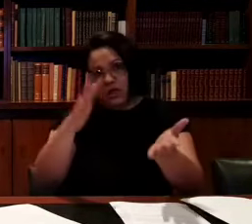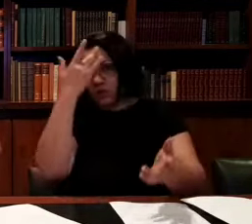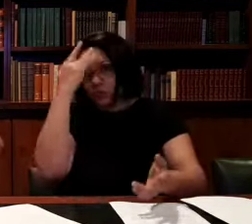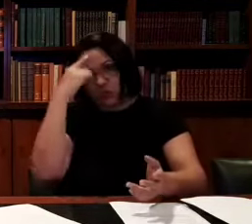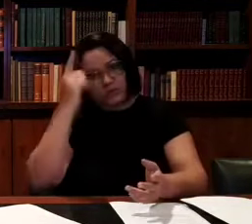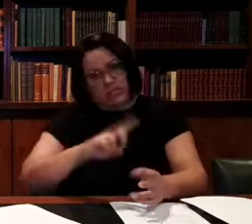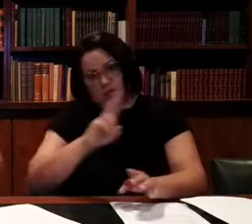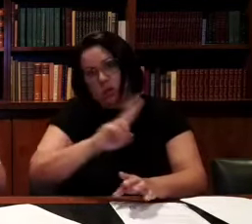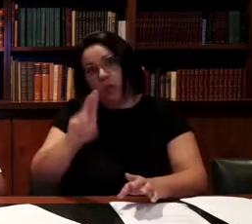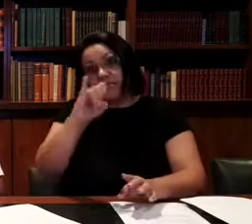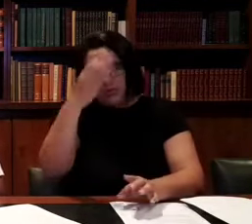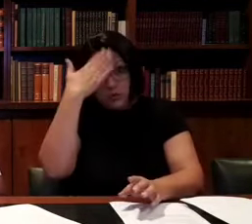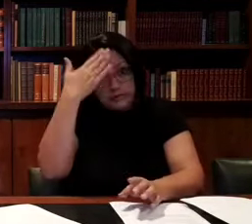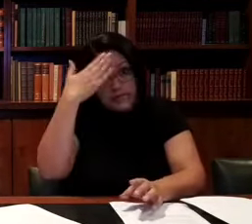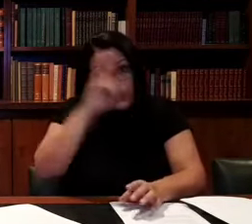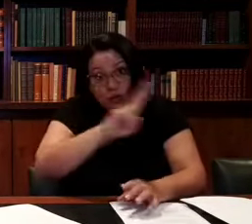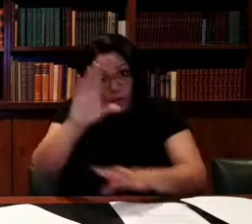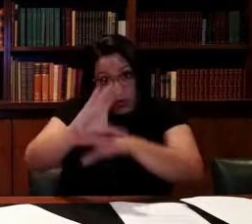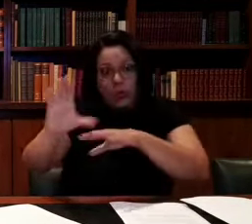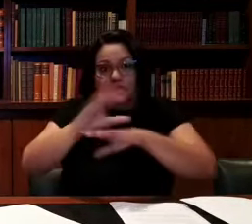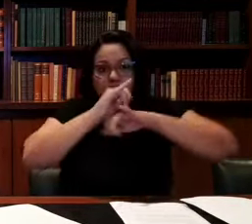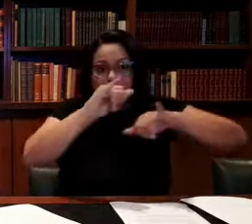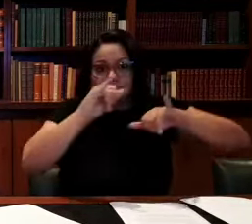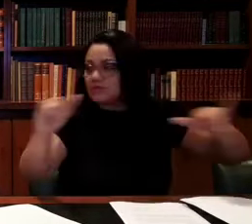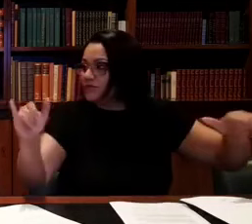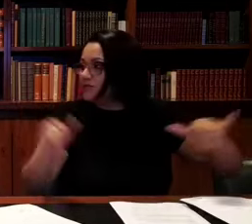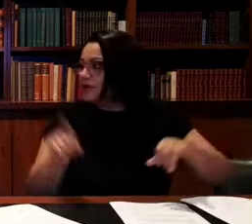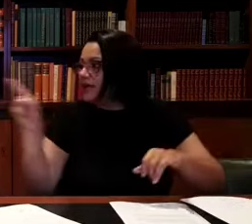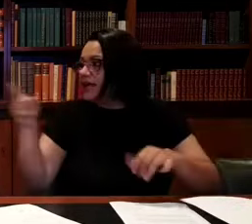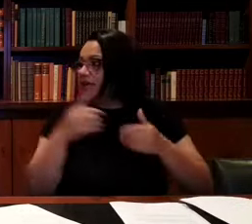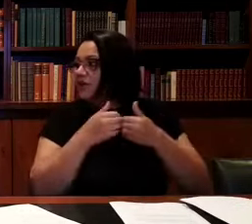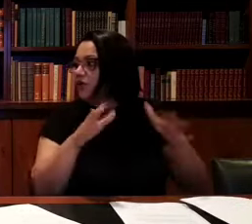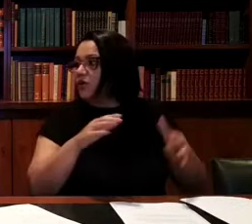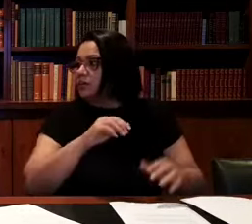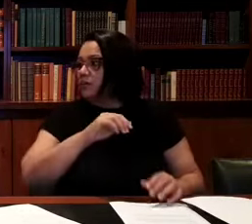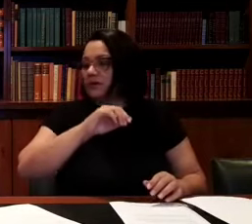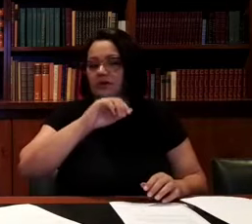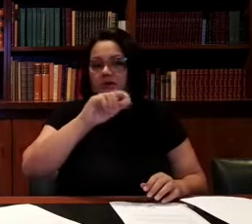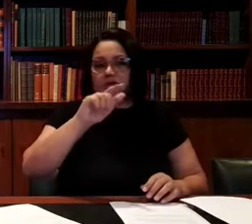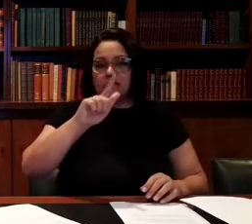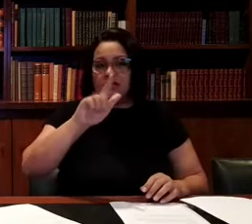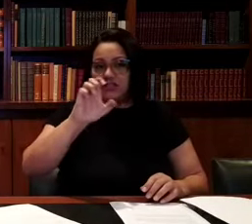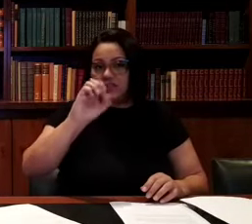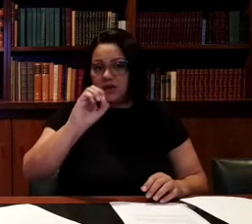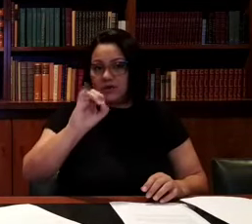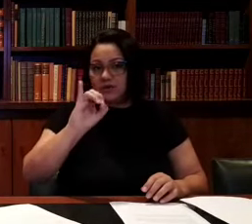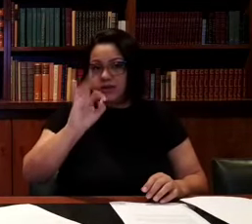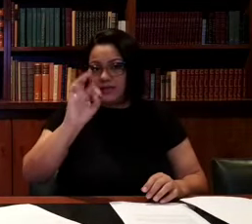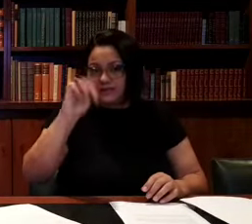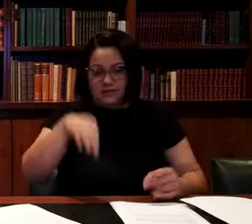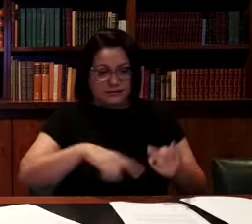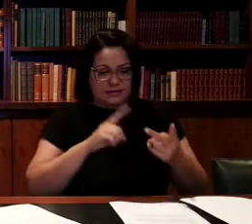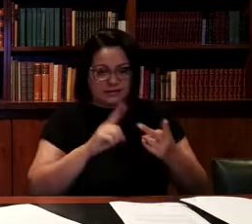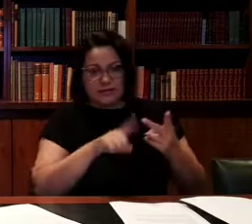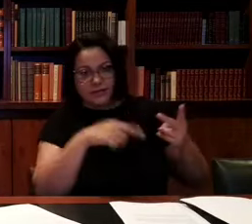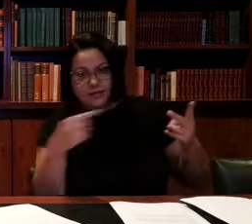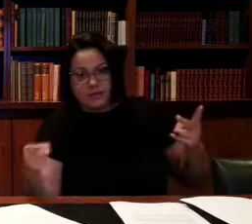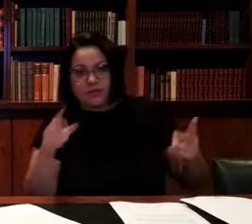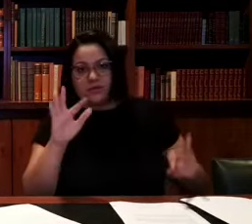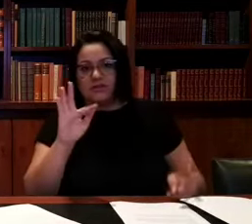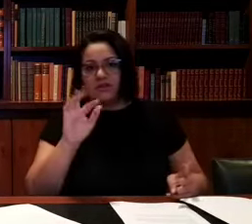se soubesse o do cursinho divulgaria que tem problema nenhum aí eu te amo esse começaram com gel Ita e depois veio a era do